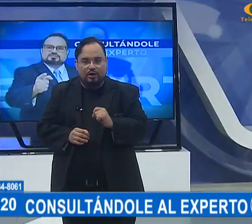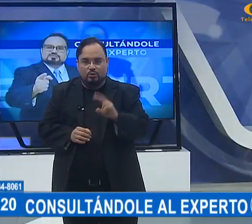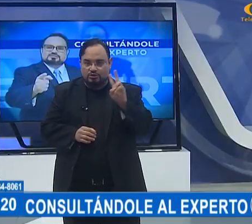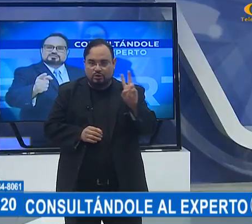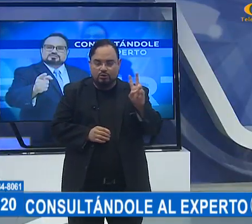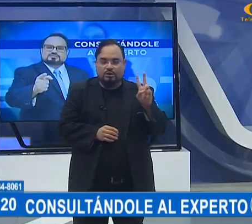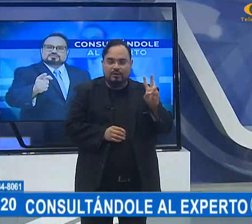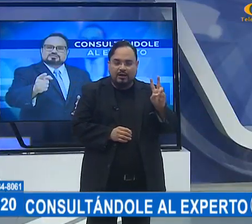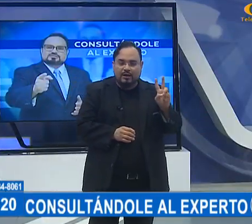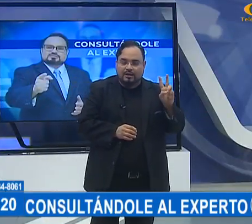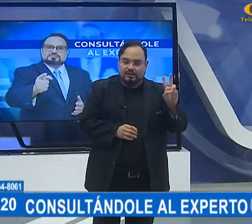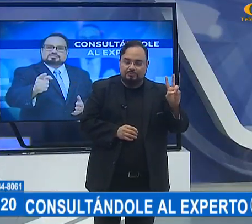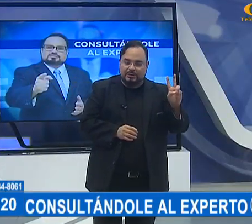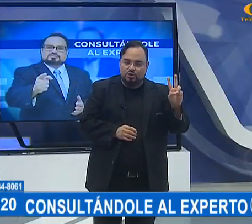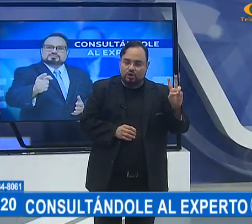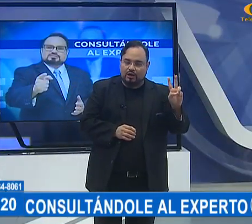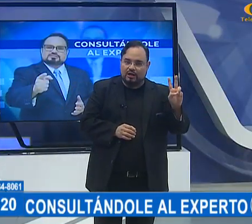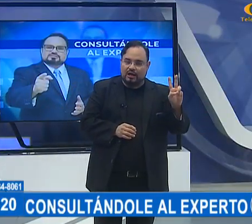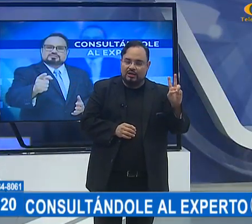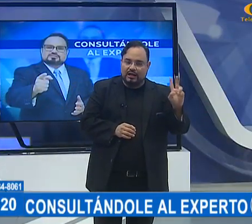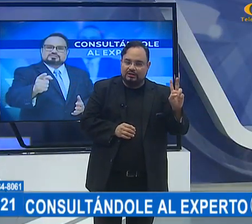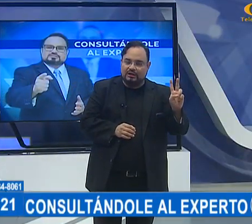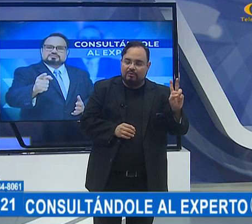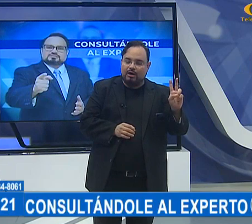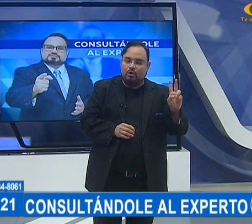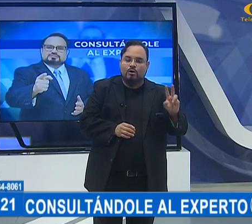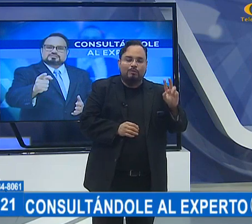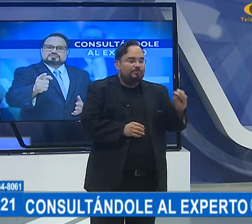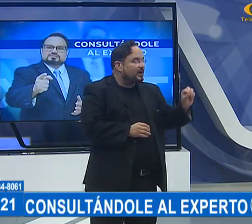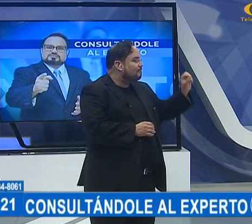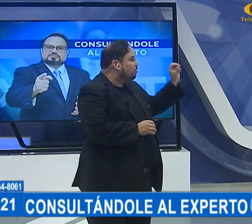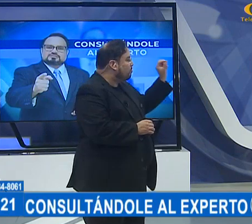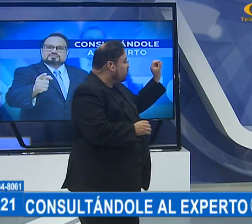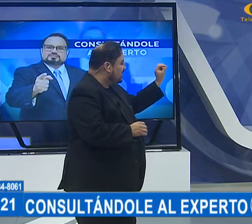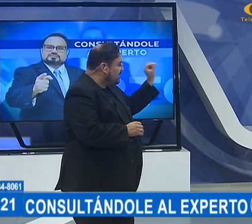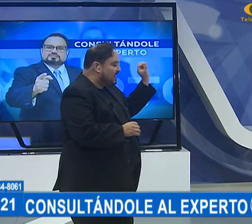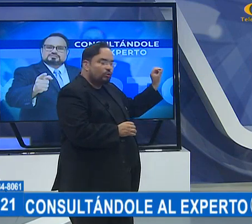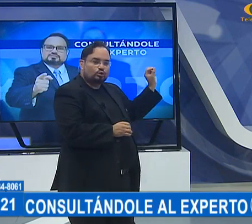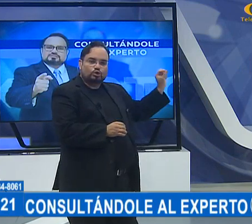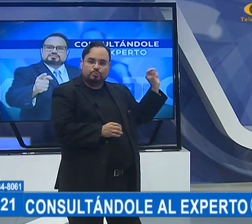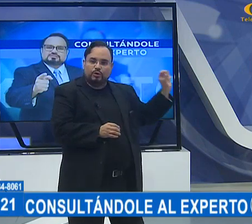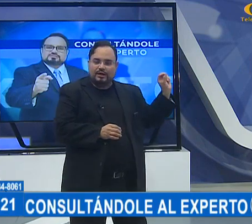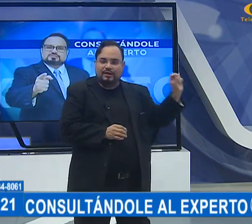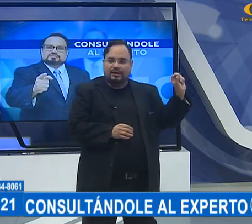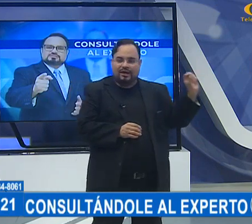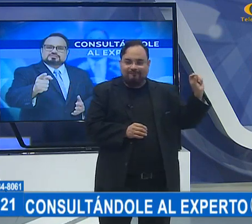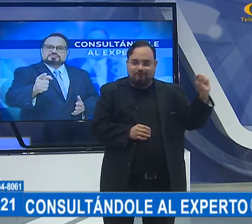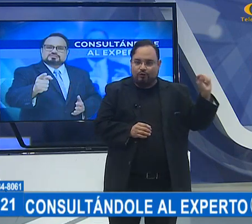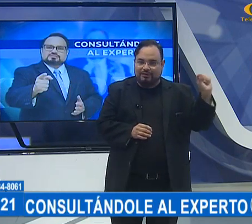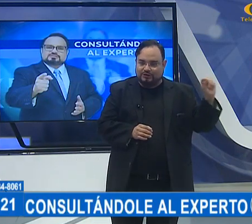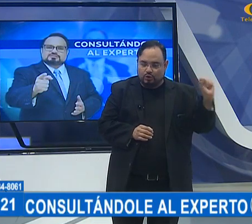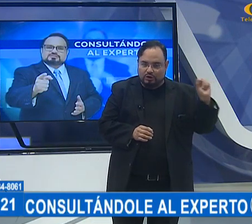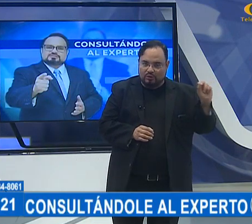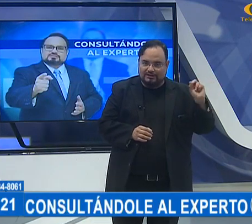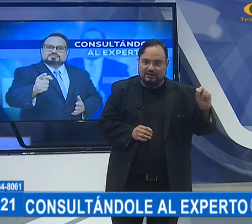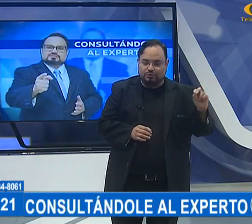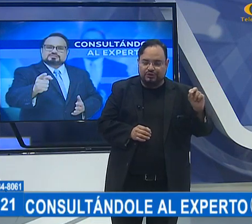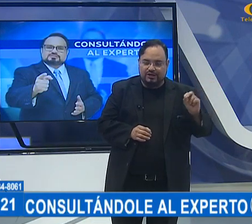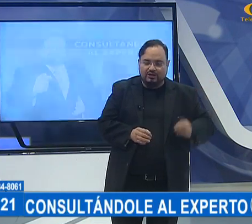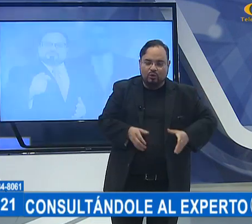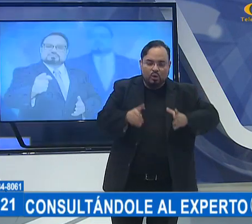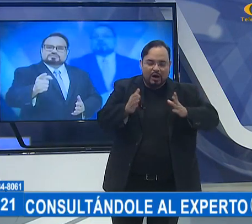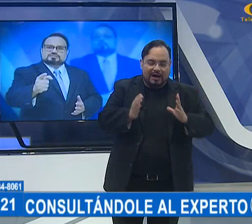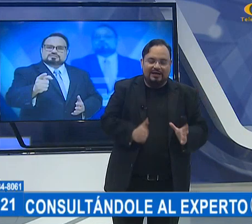de Trabajo. Segundo nivel, Inspección General del Trabajo, para poner en autos, poner la información de lo que